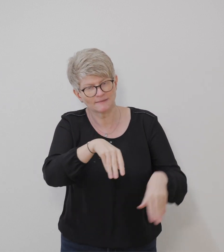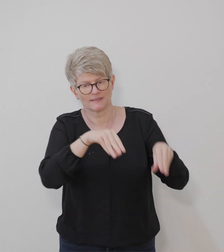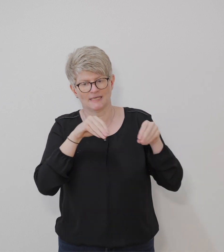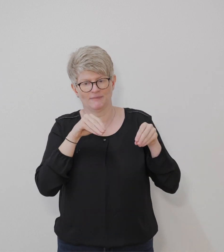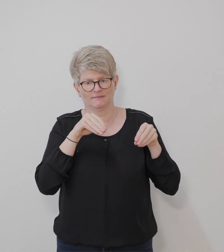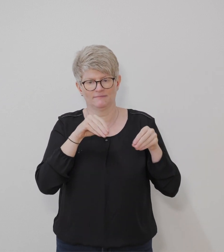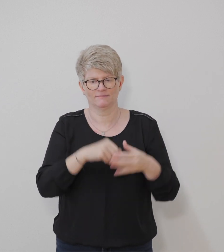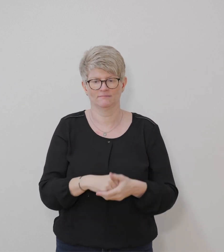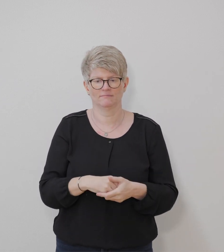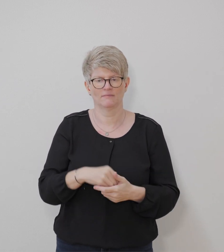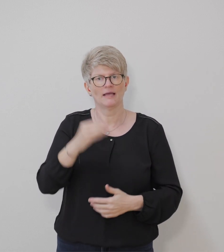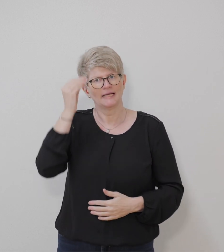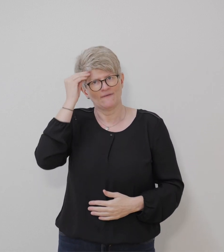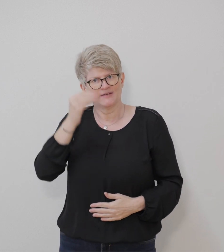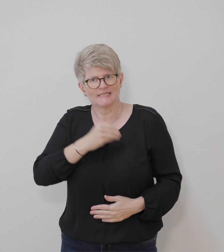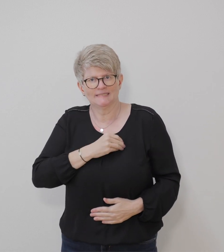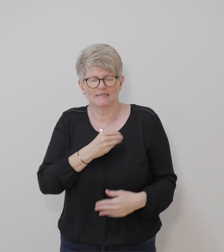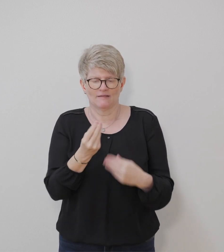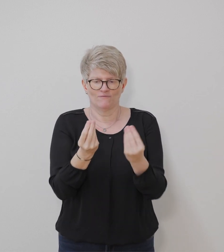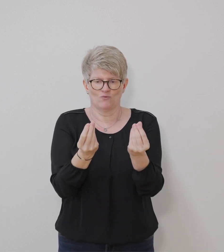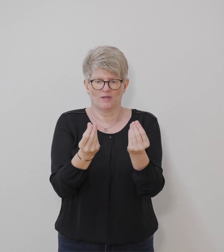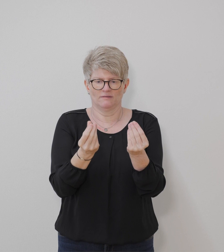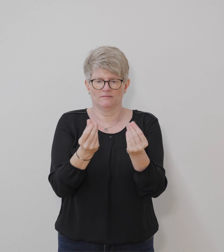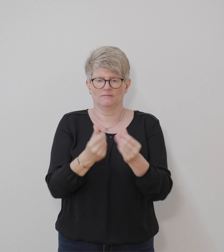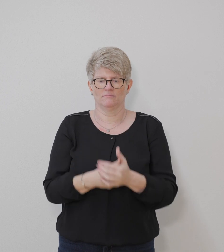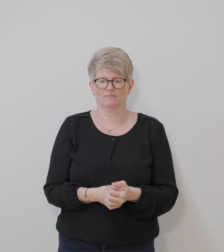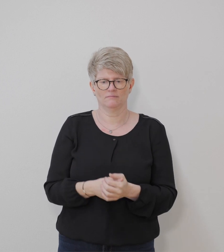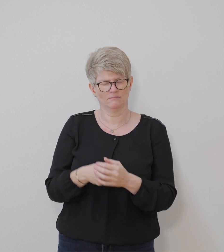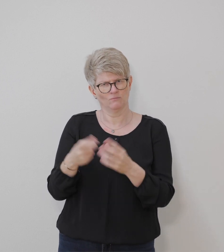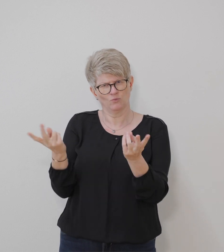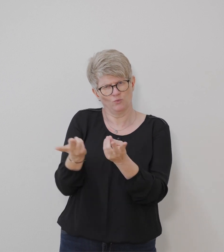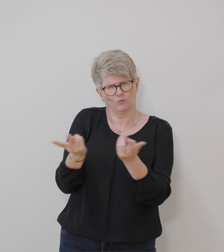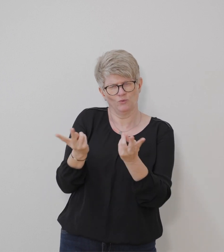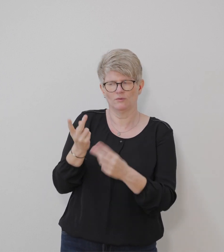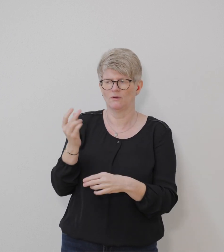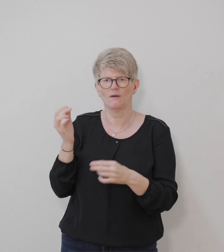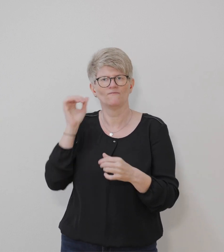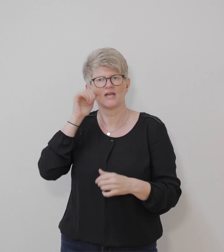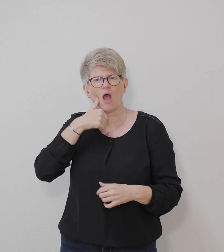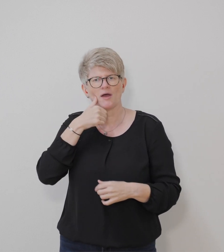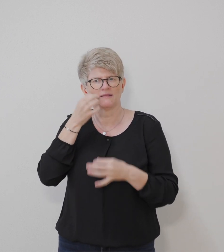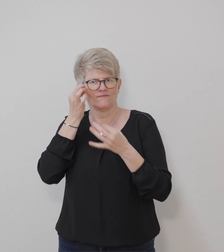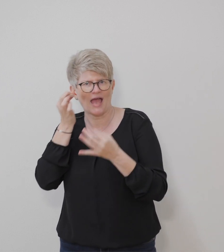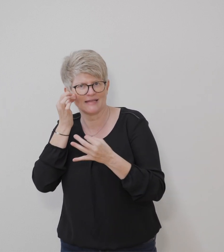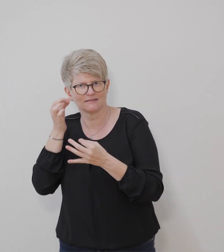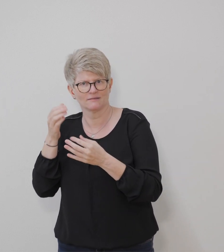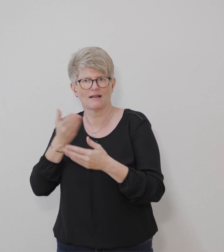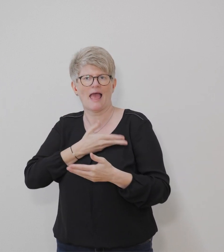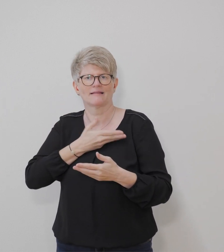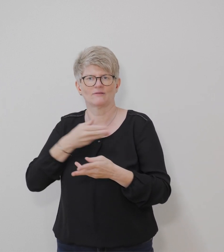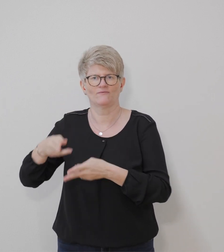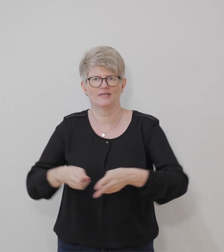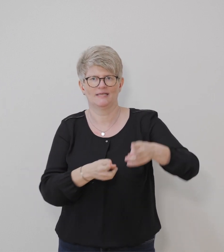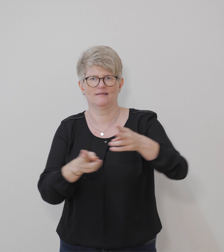Der Blick in unsere eigenen Abgründe, der Blick auf das Ende der Zeiten kann auch uns die Augen